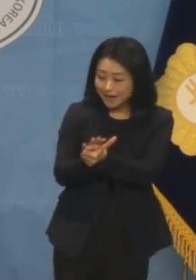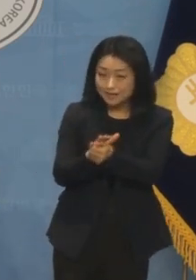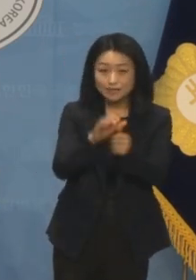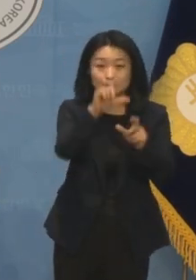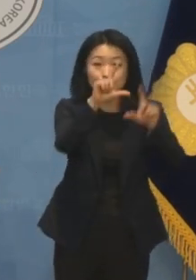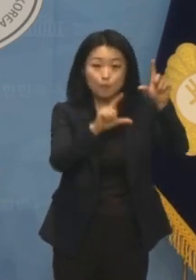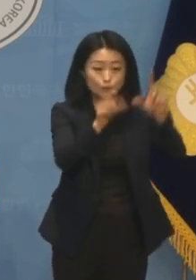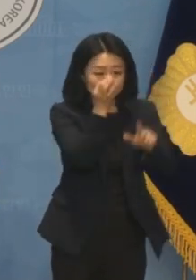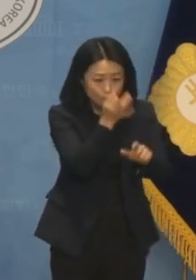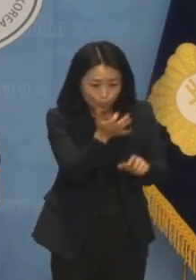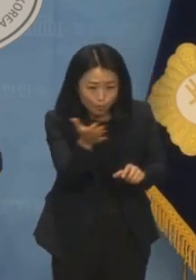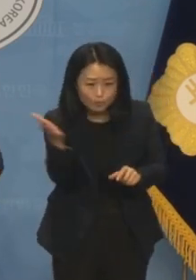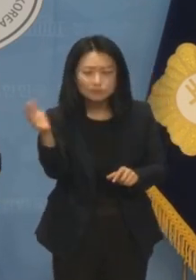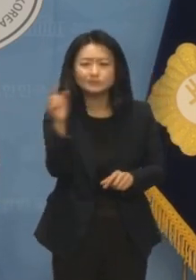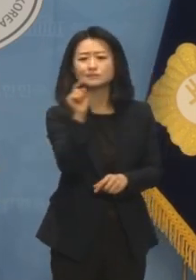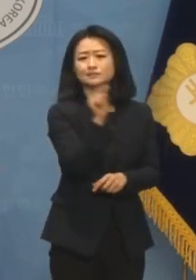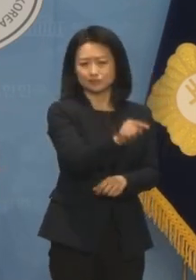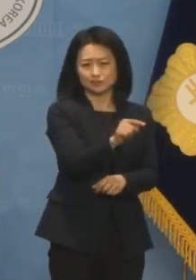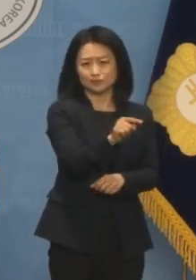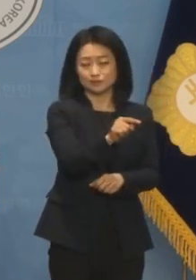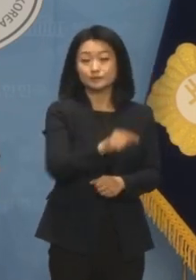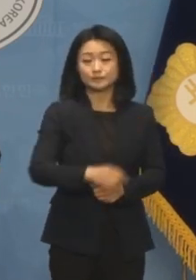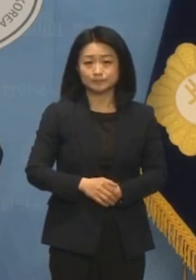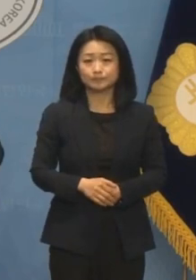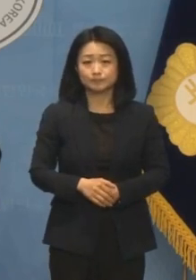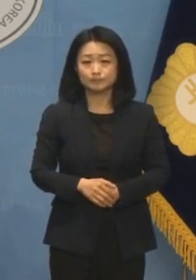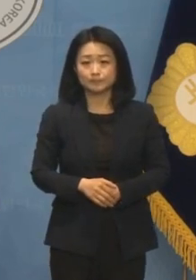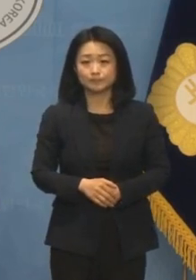보여주는 상징으로 남을 수 있습니다.